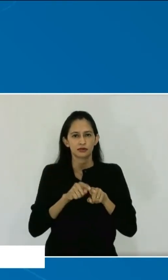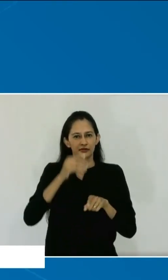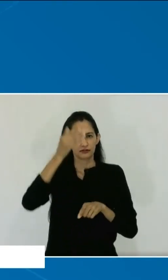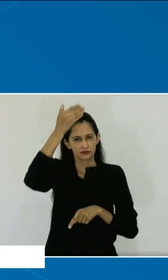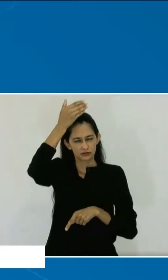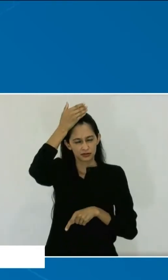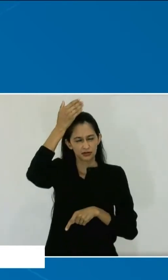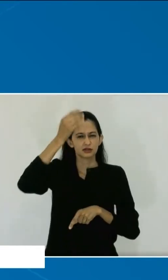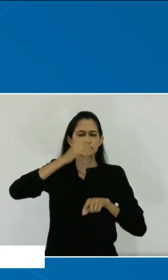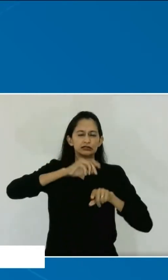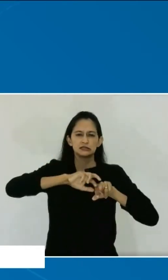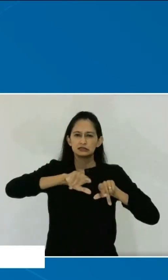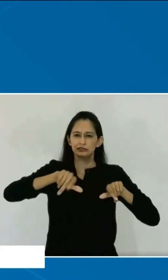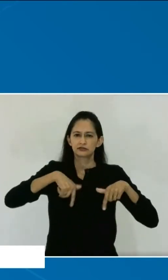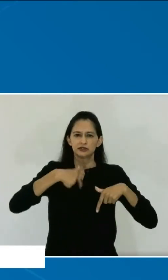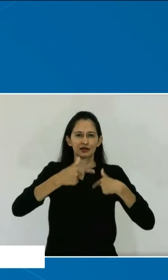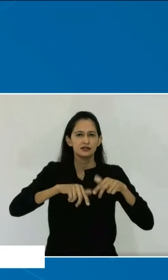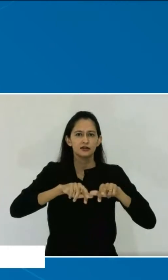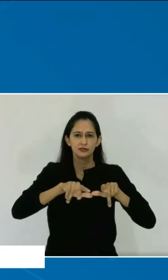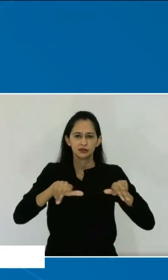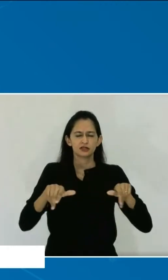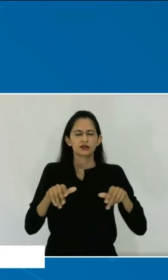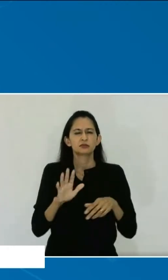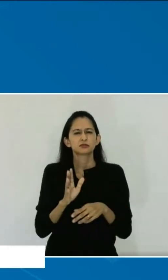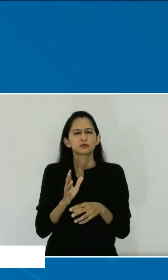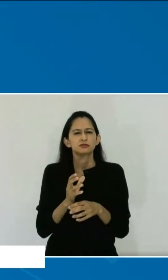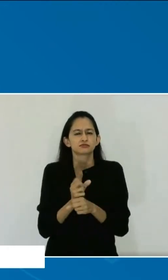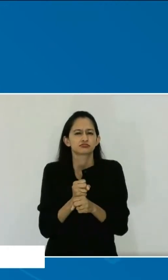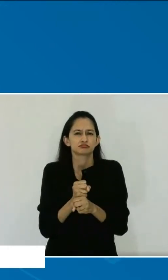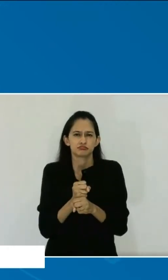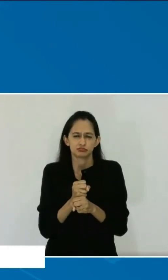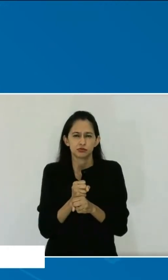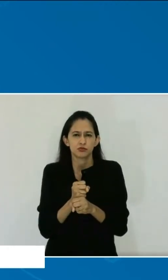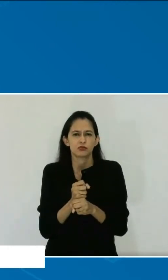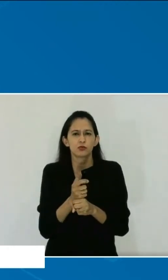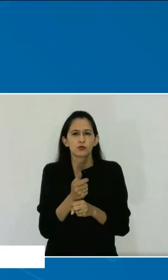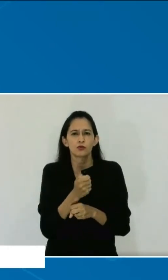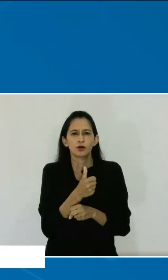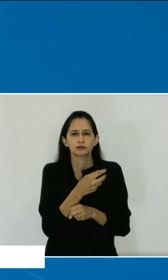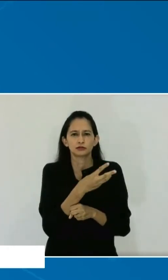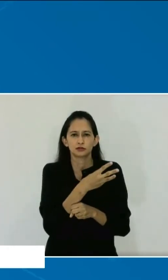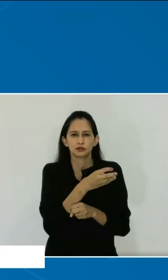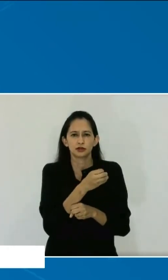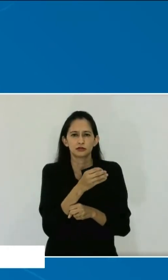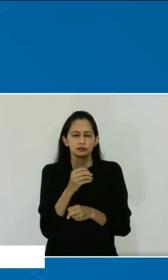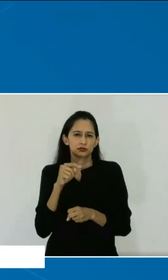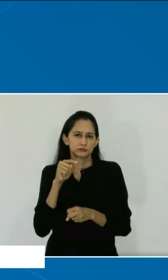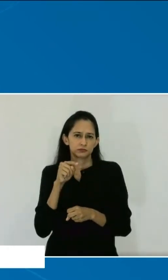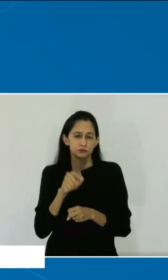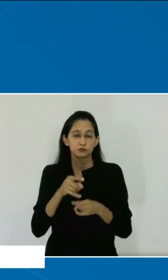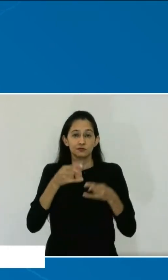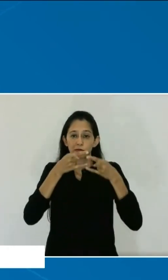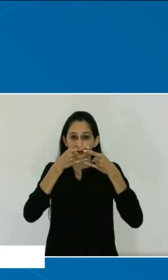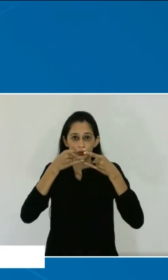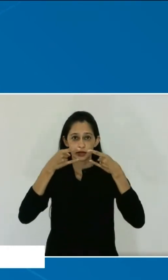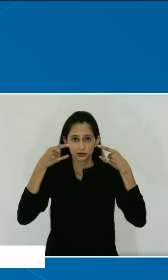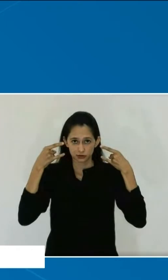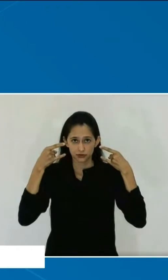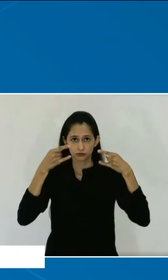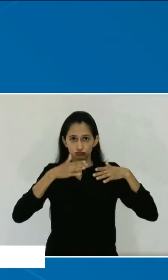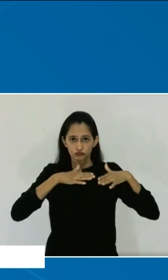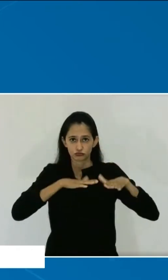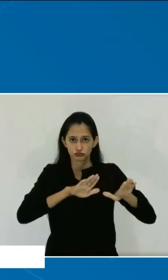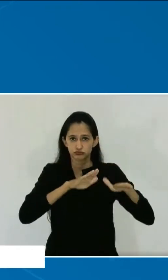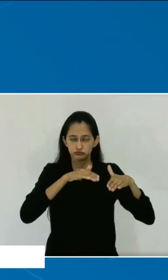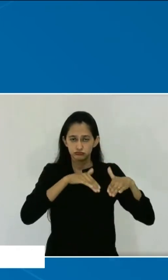milhares e milhares, devemos ter chegado próximo a 300 mil máscaras produzidas aqui, né?